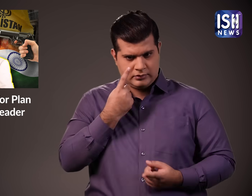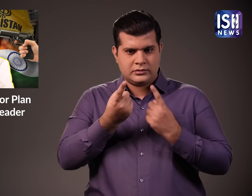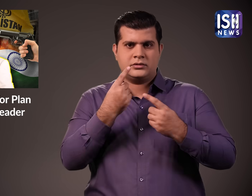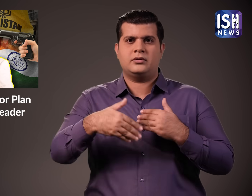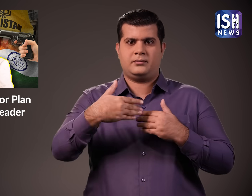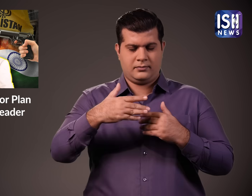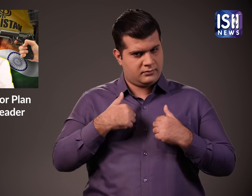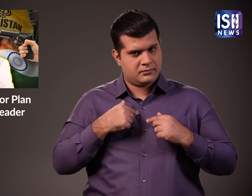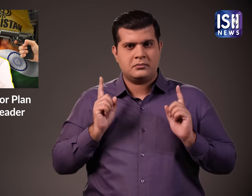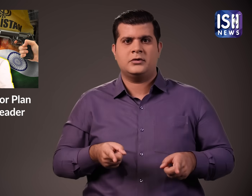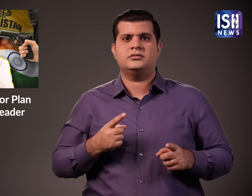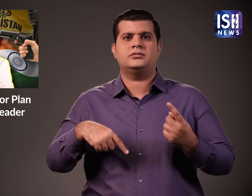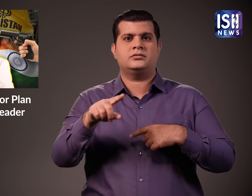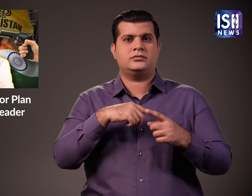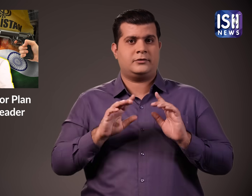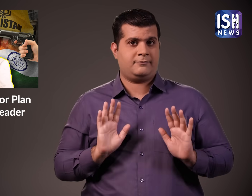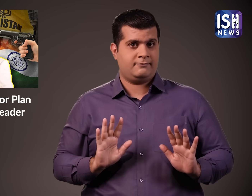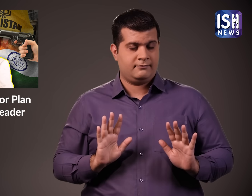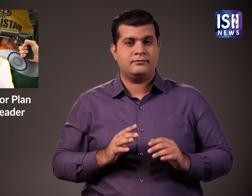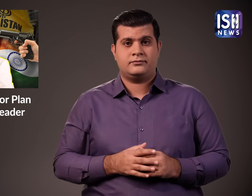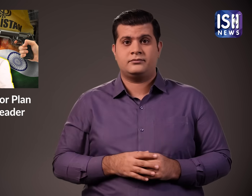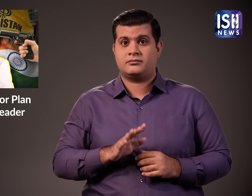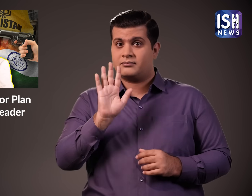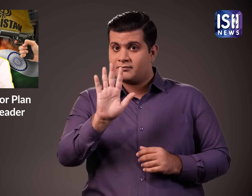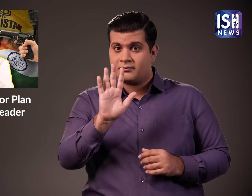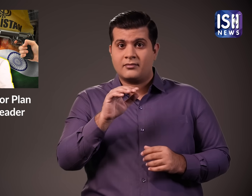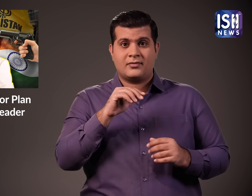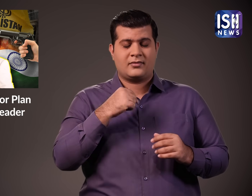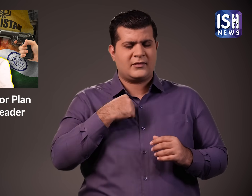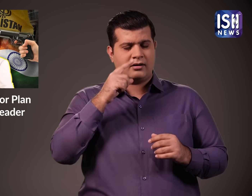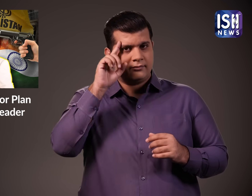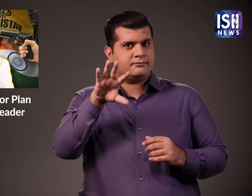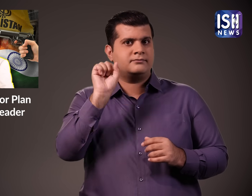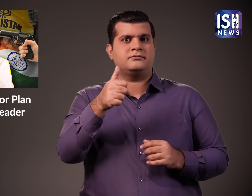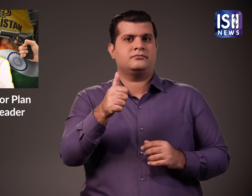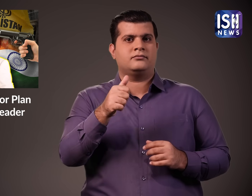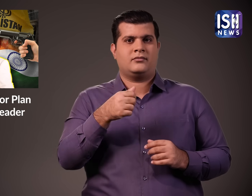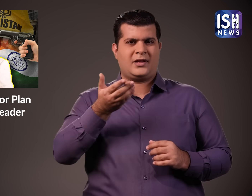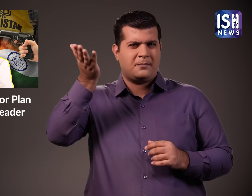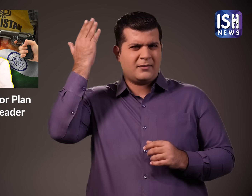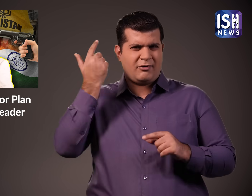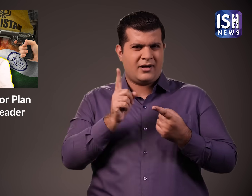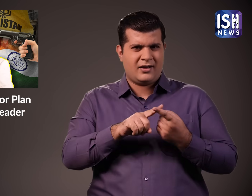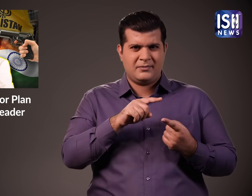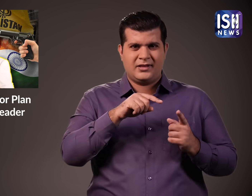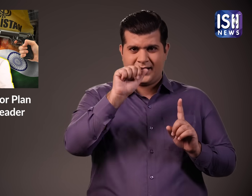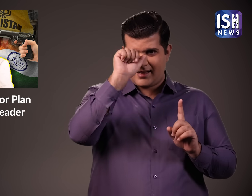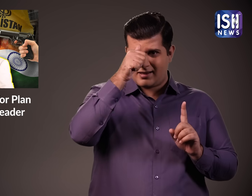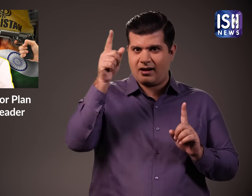है। मैं समझ नहीं बारा हूँ पहले जब निजर की हत्या पर भारत कैनड़ा